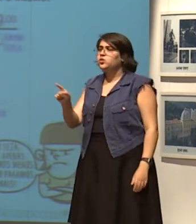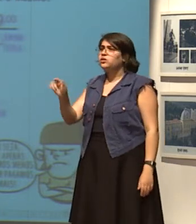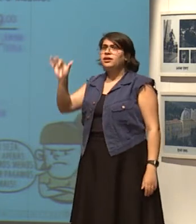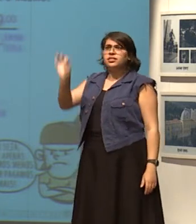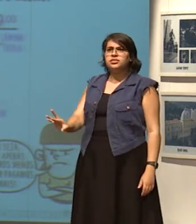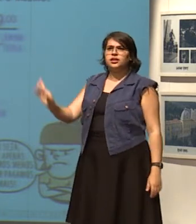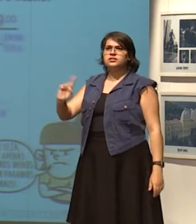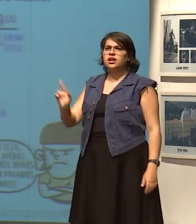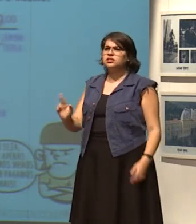cristal,